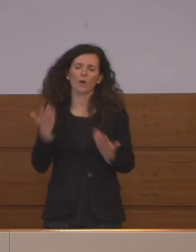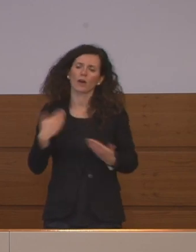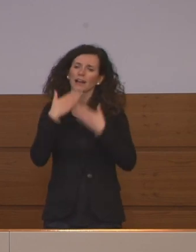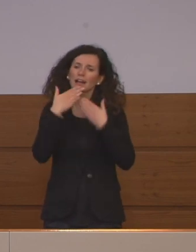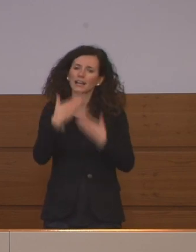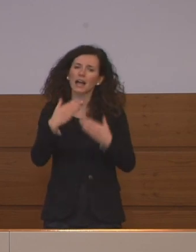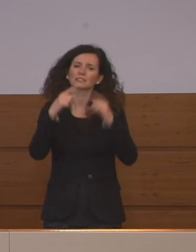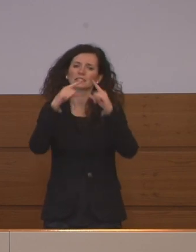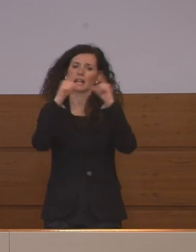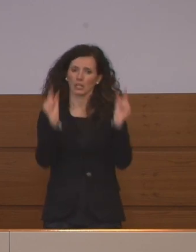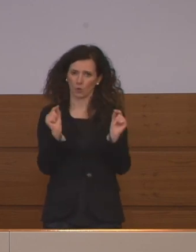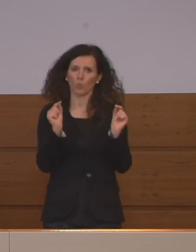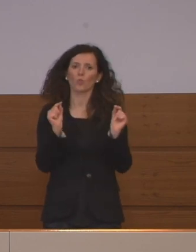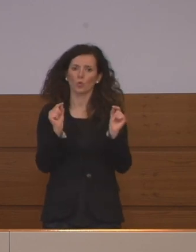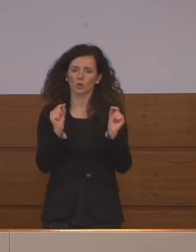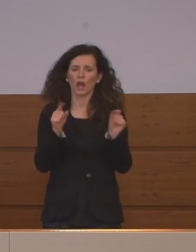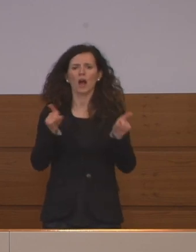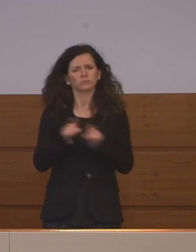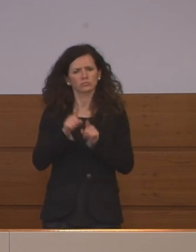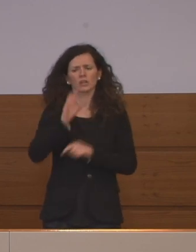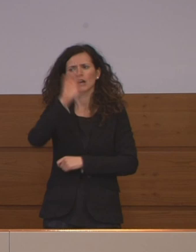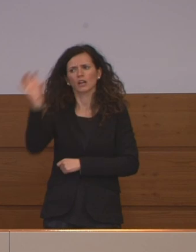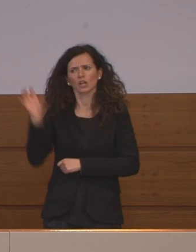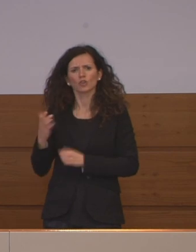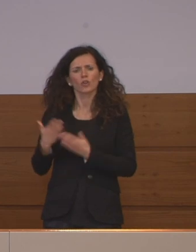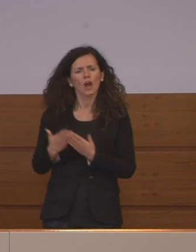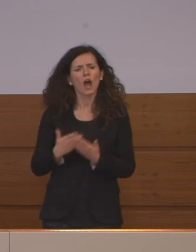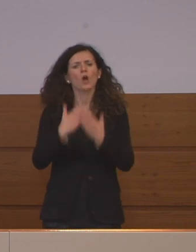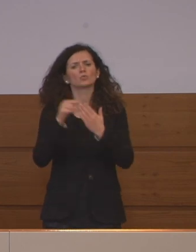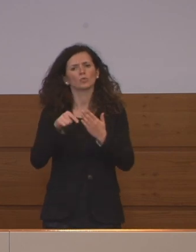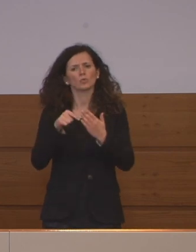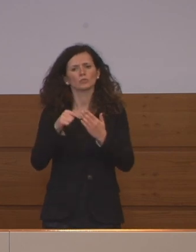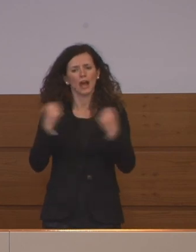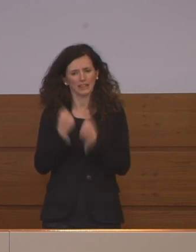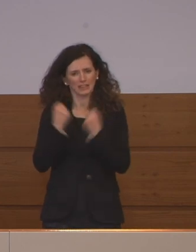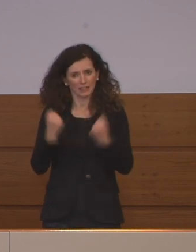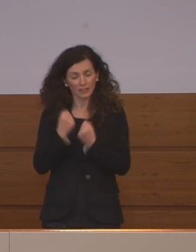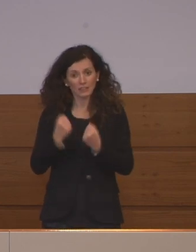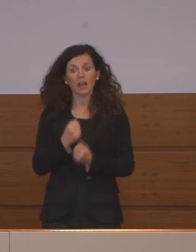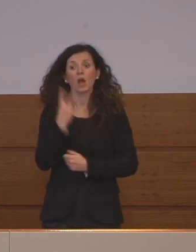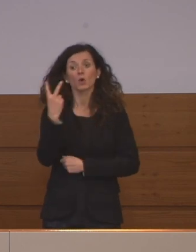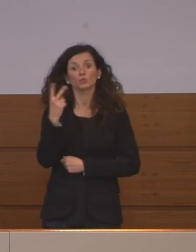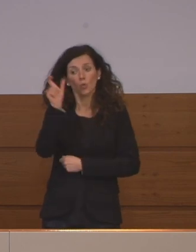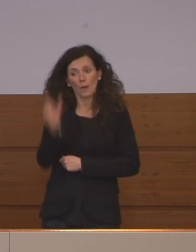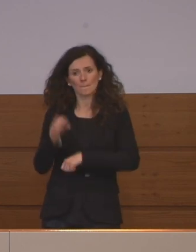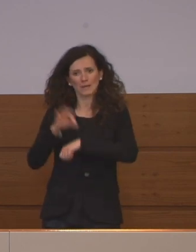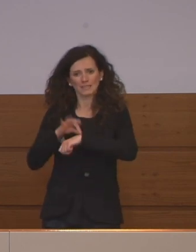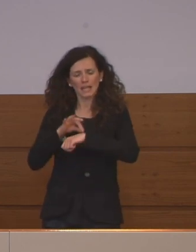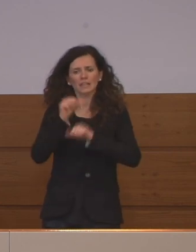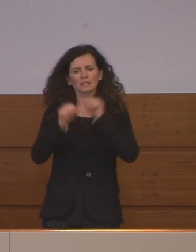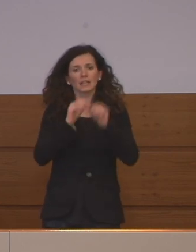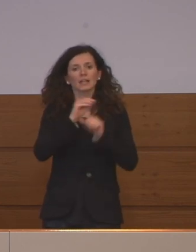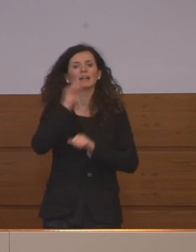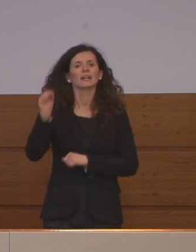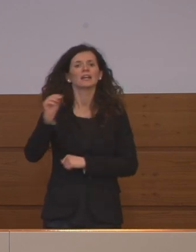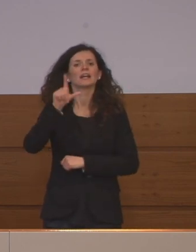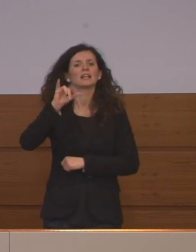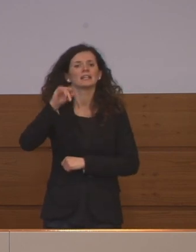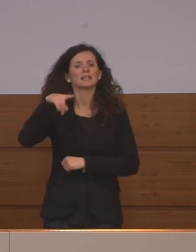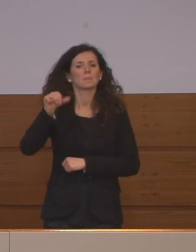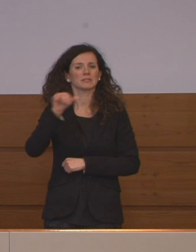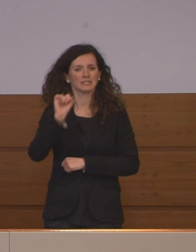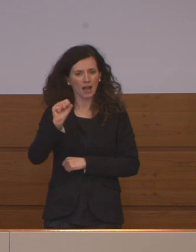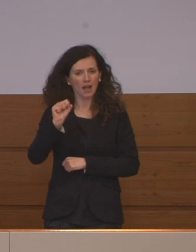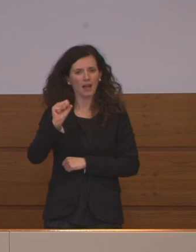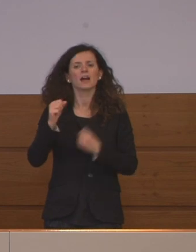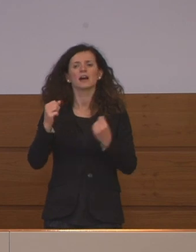liguria come tutte le altre regioni che stanno dando un grande contributo a questa attività e due pazienti sono stati trasferiti a lipsia con mezzi della